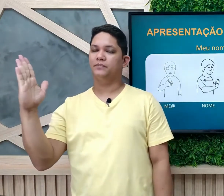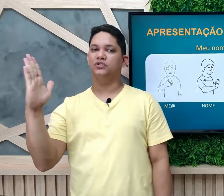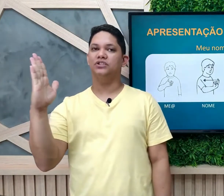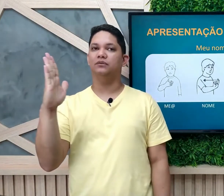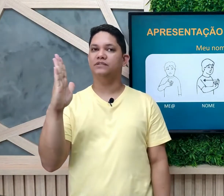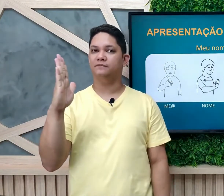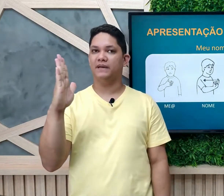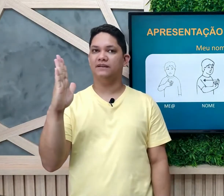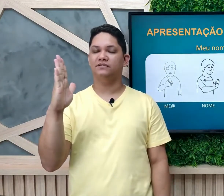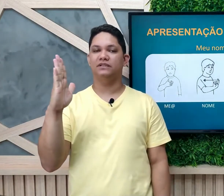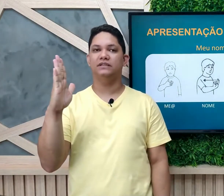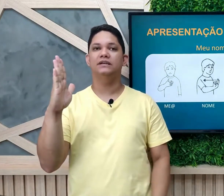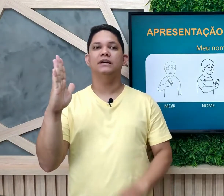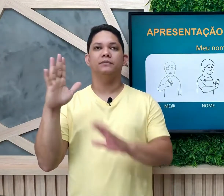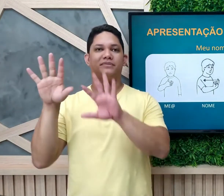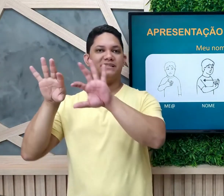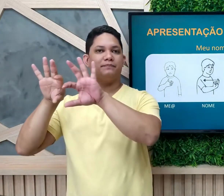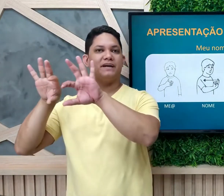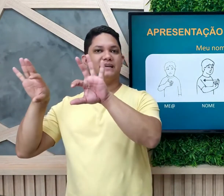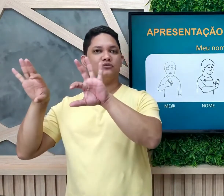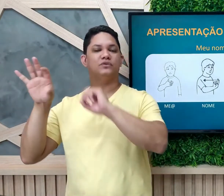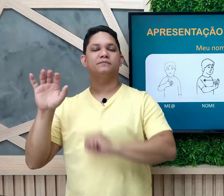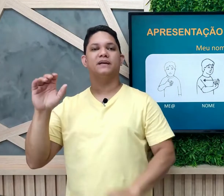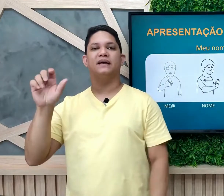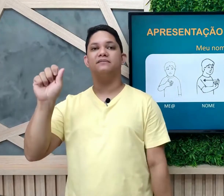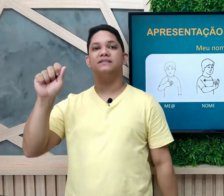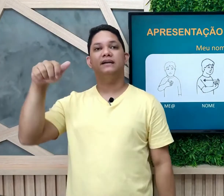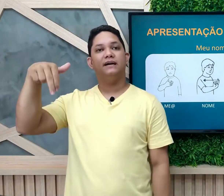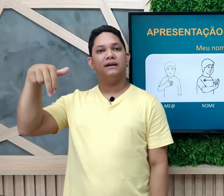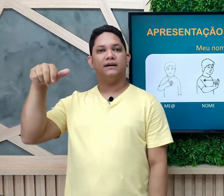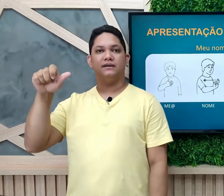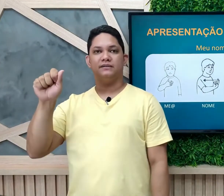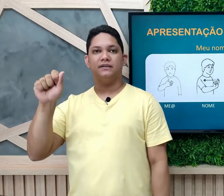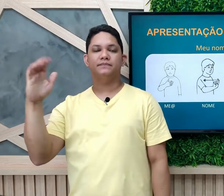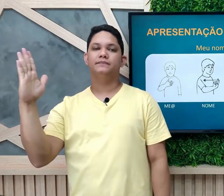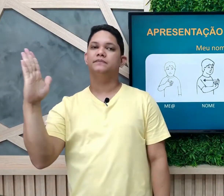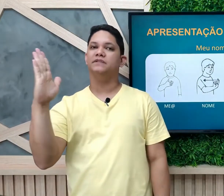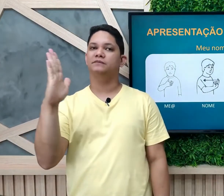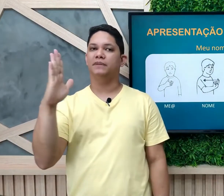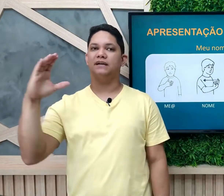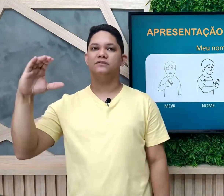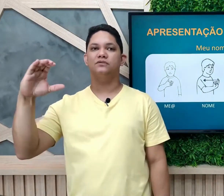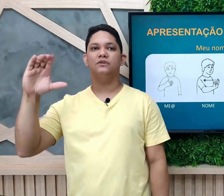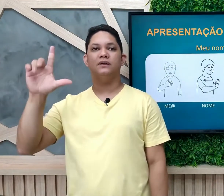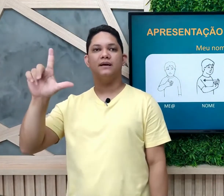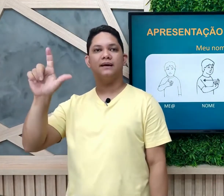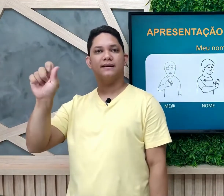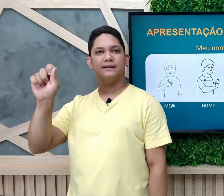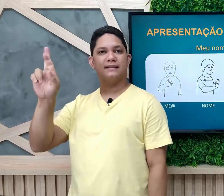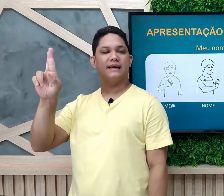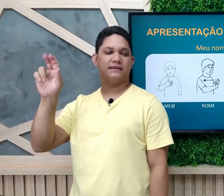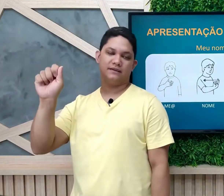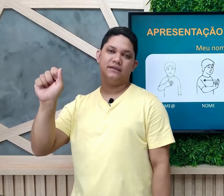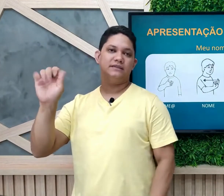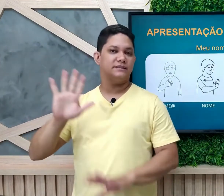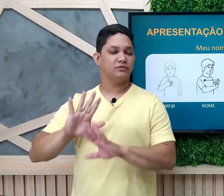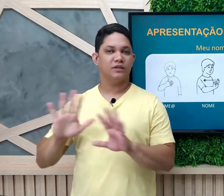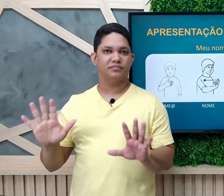pode dar um espaço aqui para separar as duas palavras, Ana, espaço, Clara. Não tem